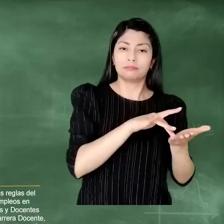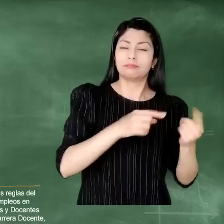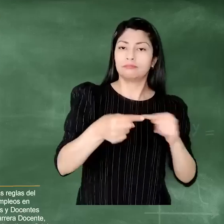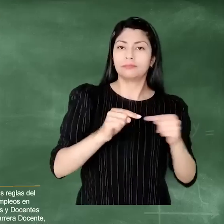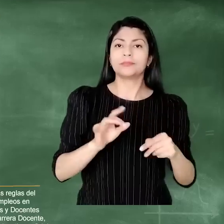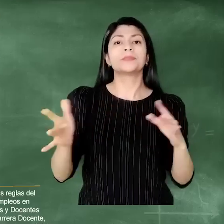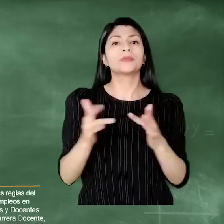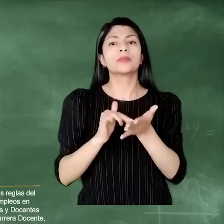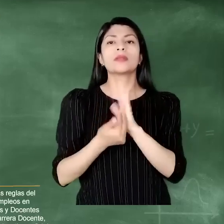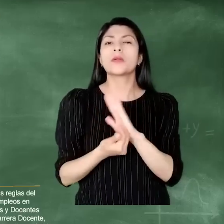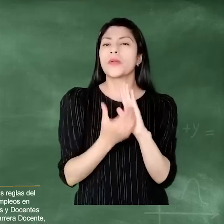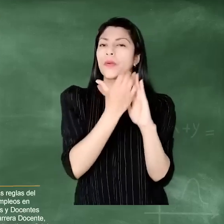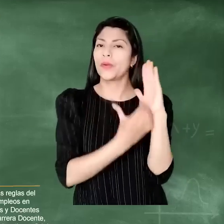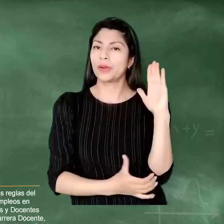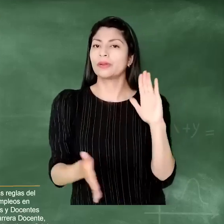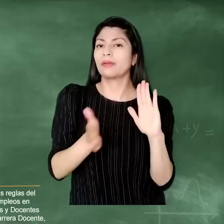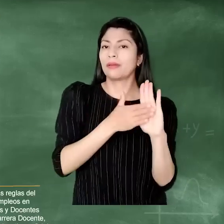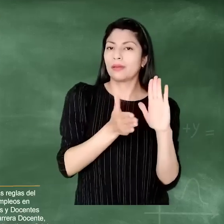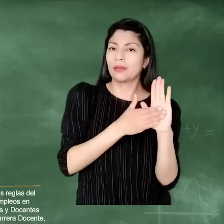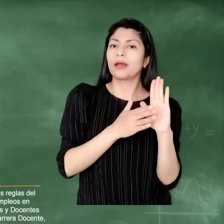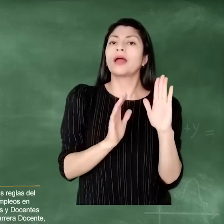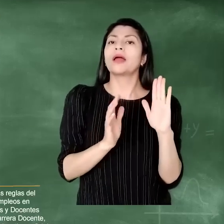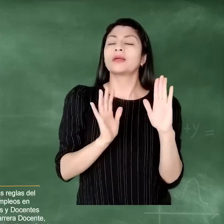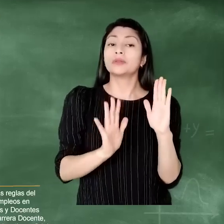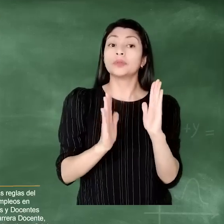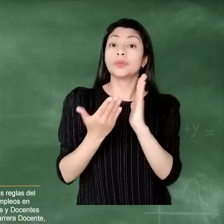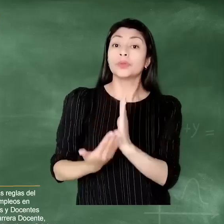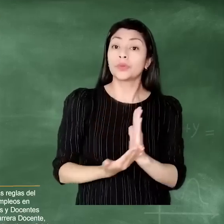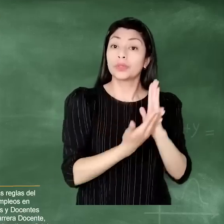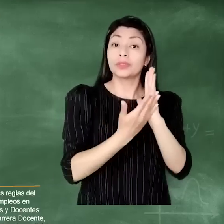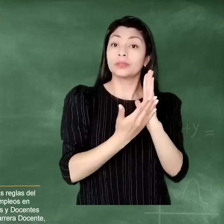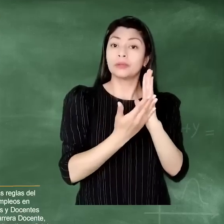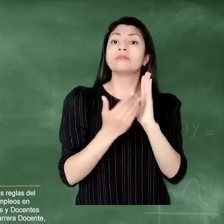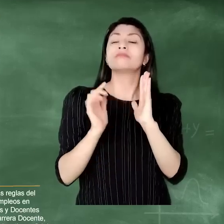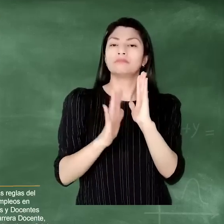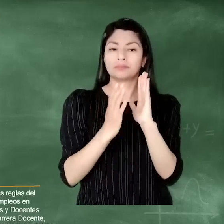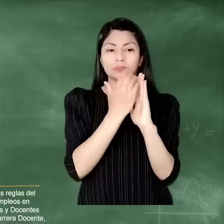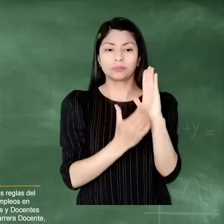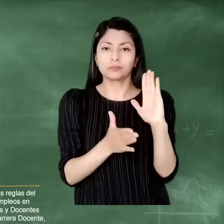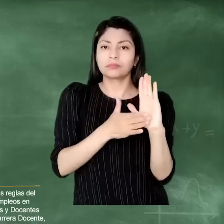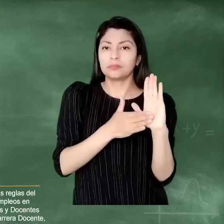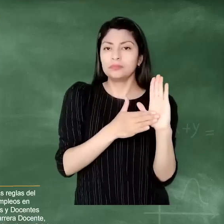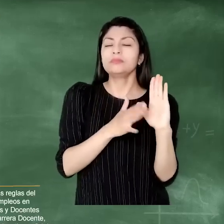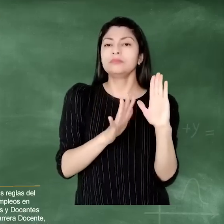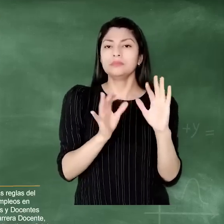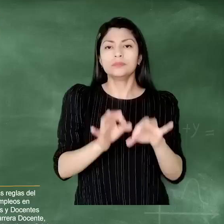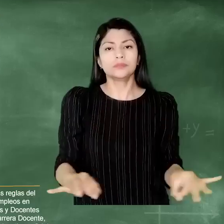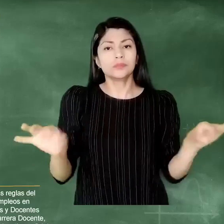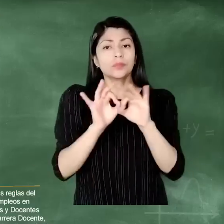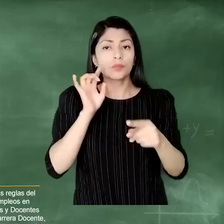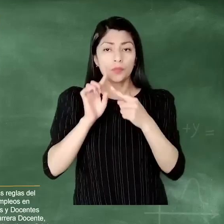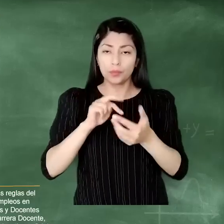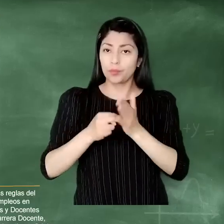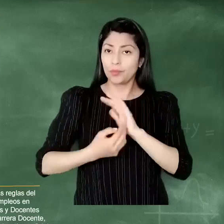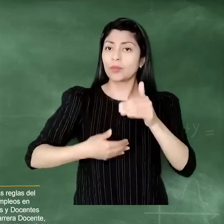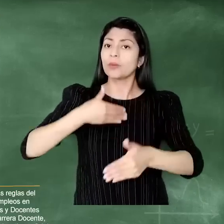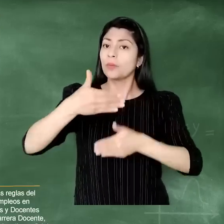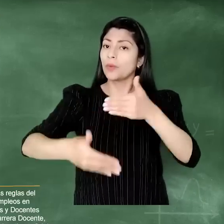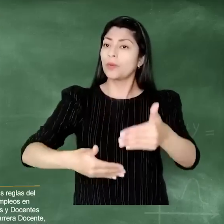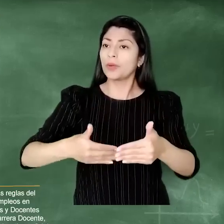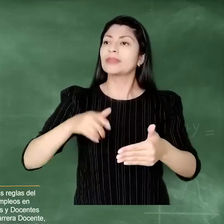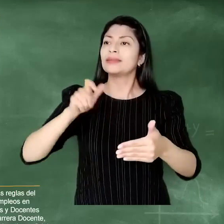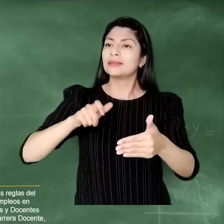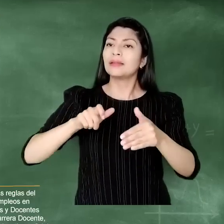podrá delegar en las entidades territoriales certificadas en educación las funciones de citar a los respectivos elegibles, y